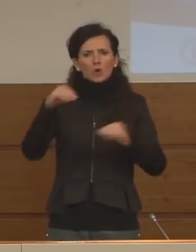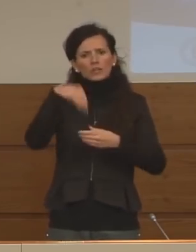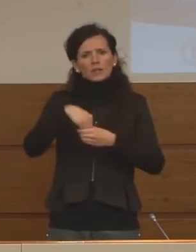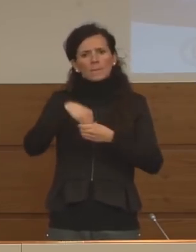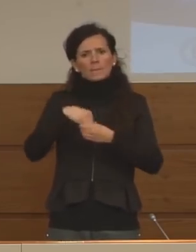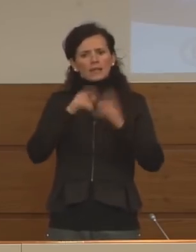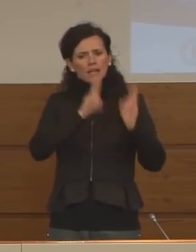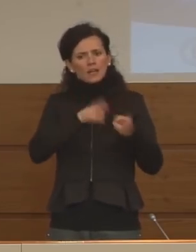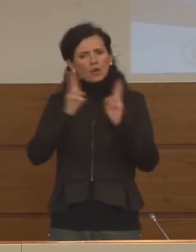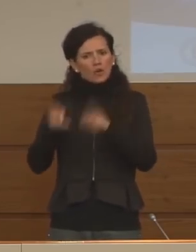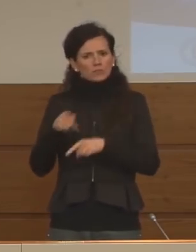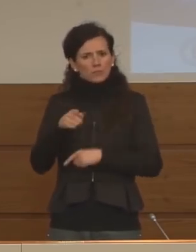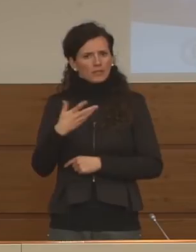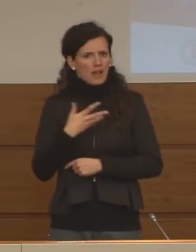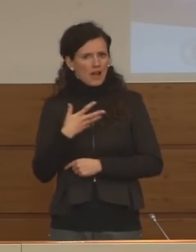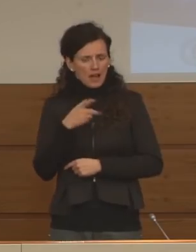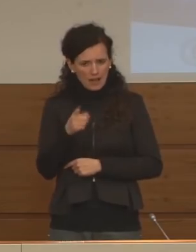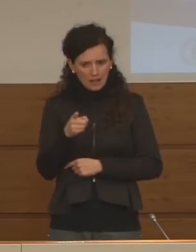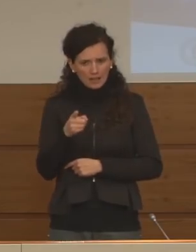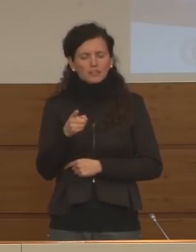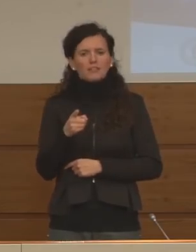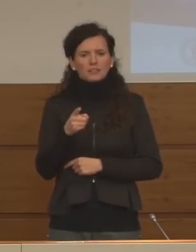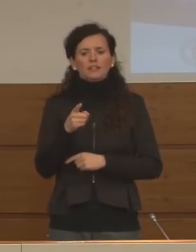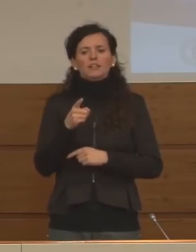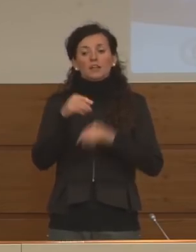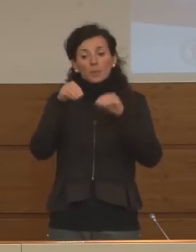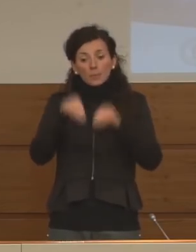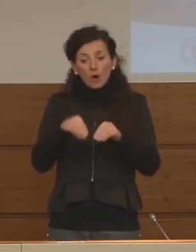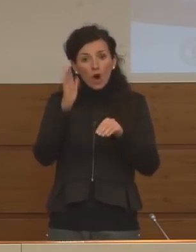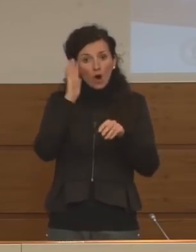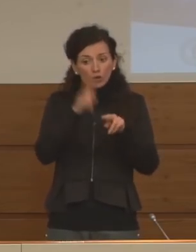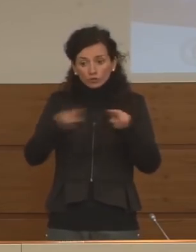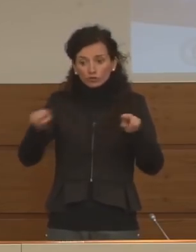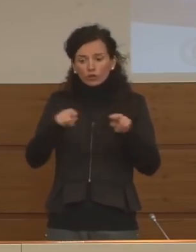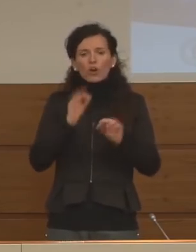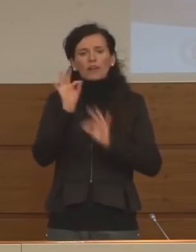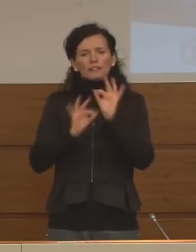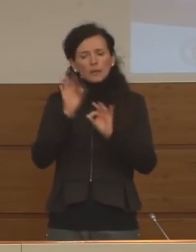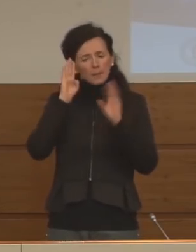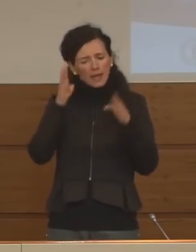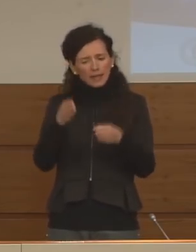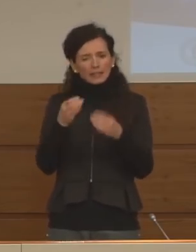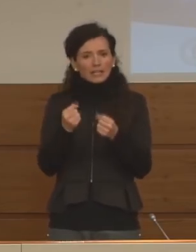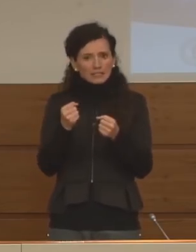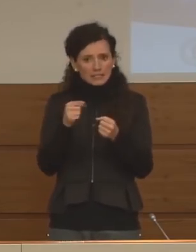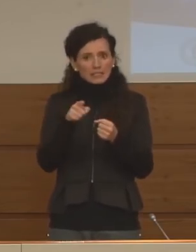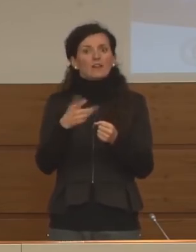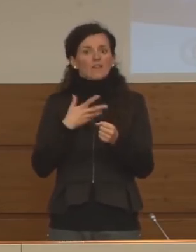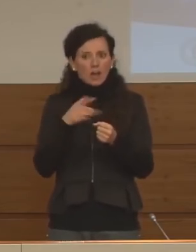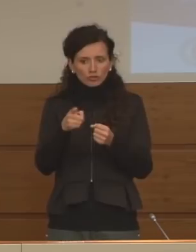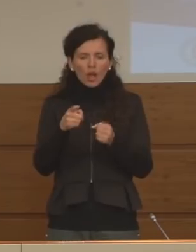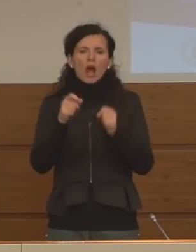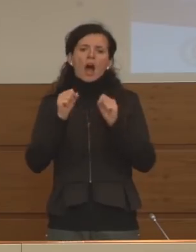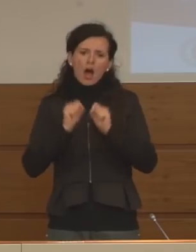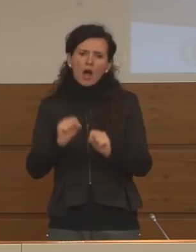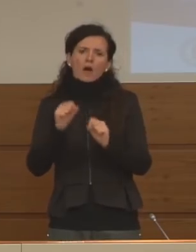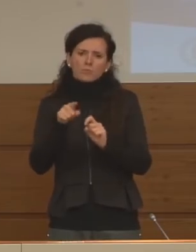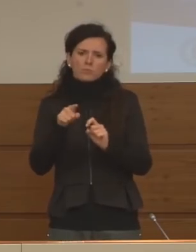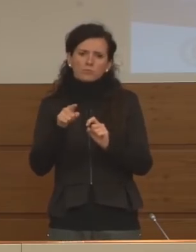di posti in terapia intensiva e possono concorrere a decongestionare